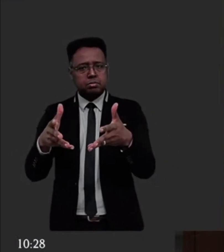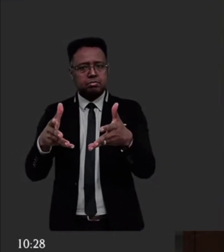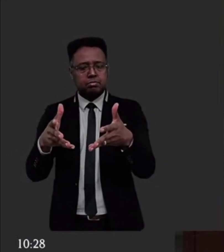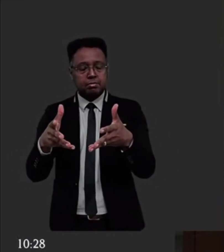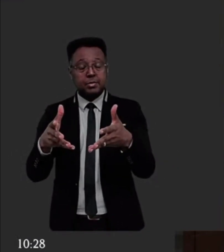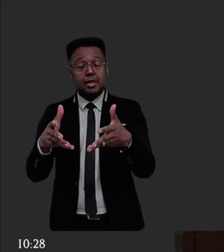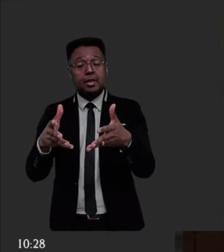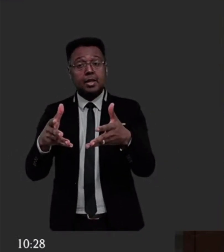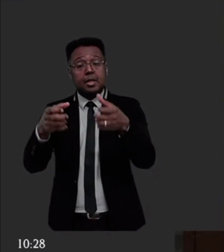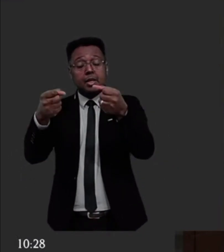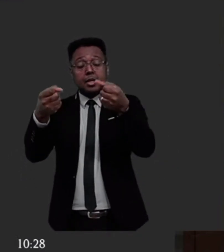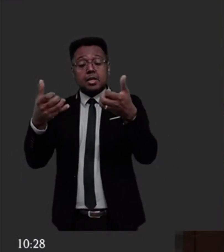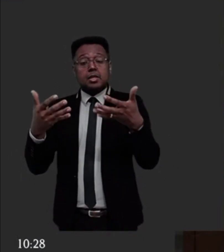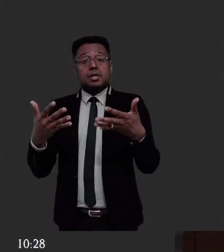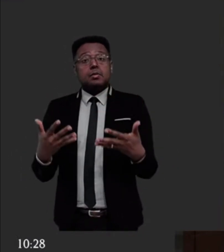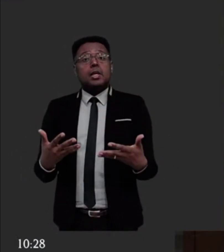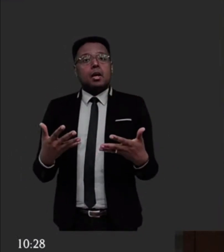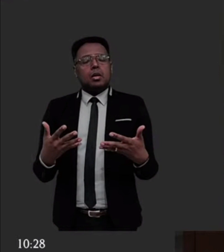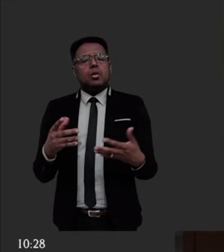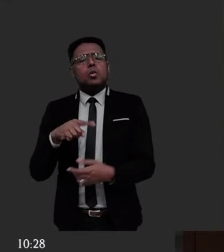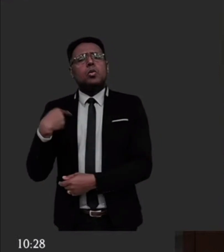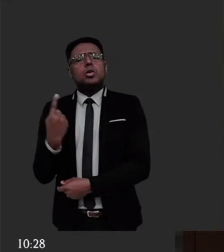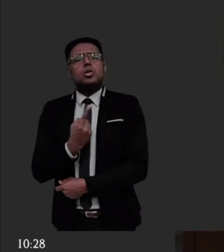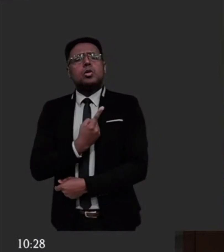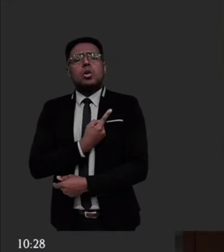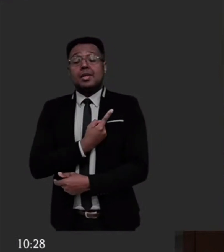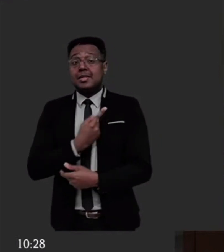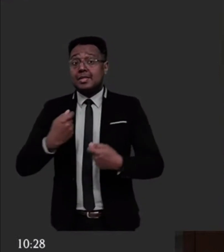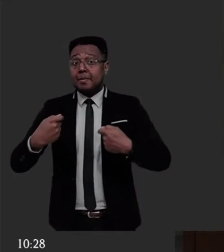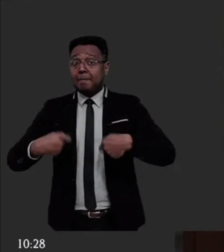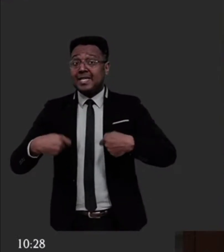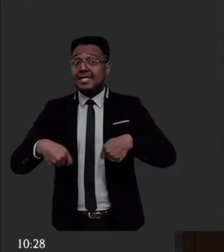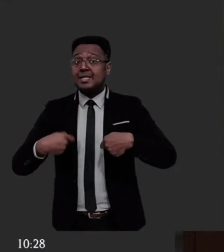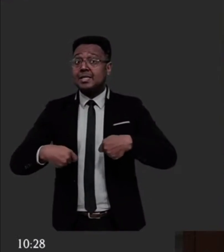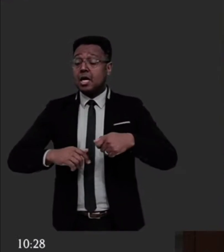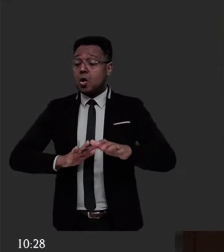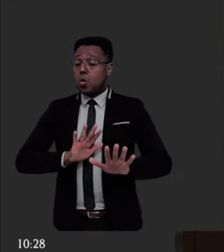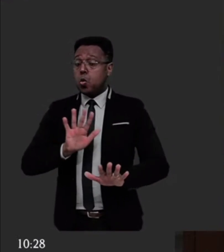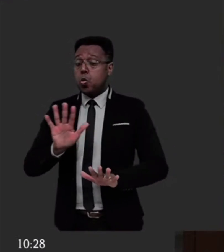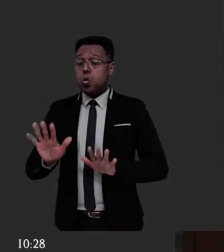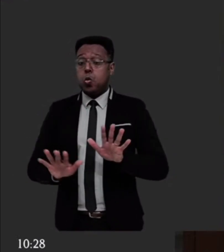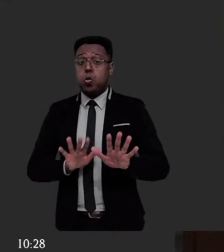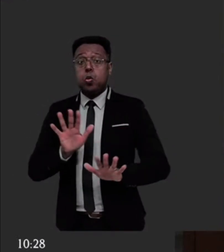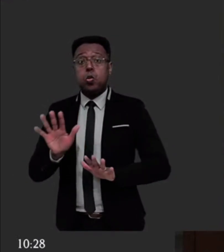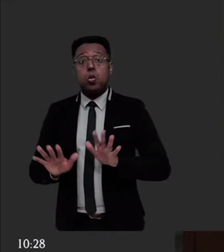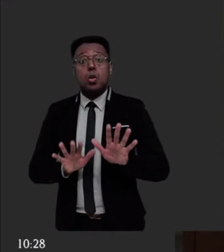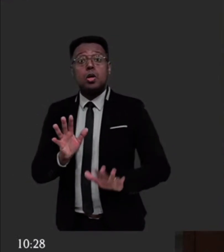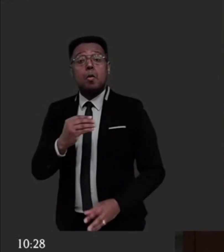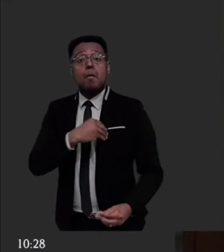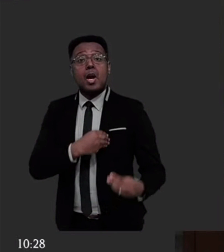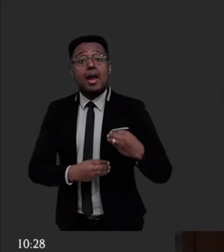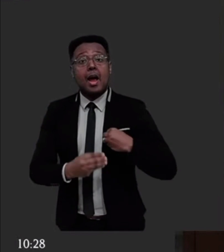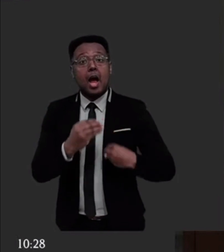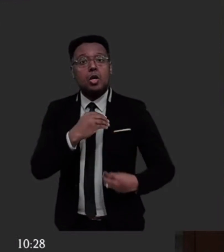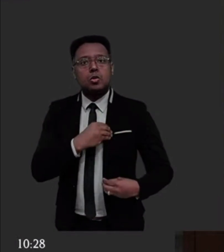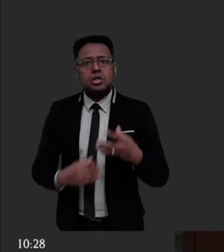o cuidado que precisamos ter quanto ao pecado da omissão, isto é, o